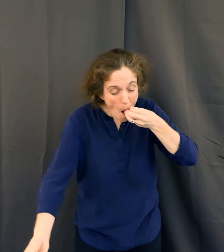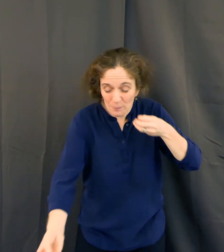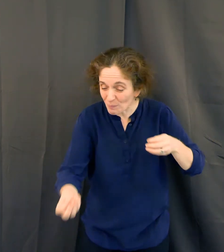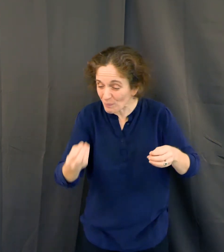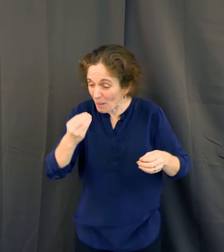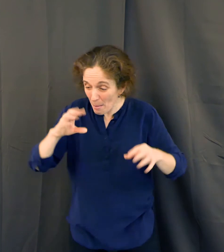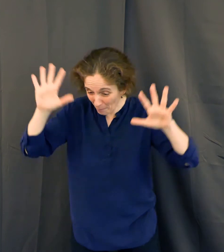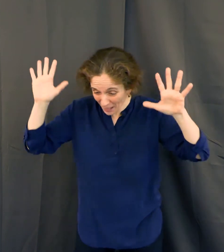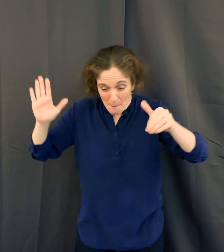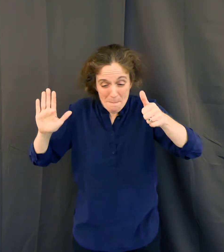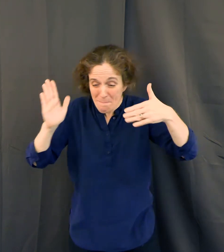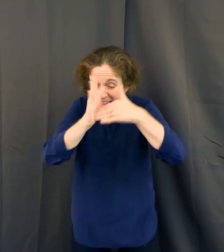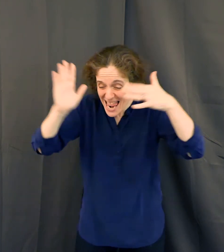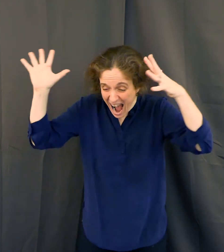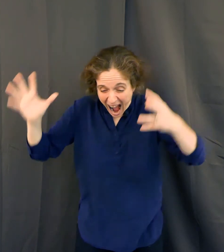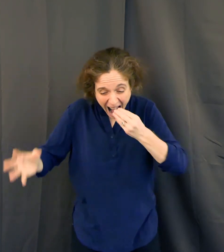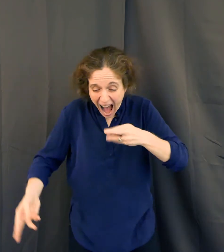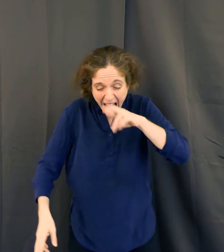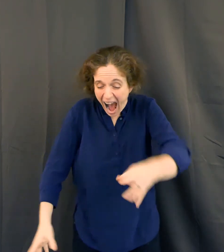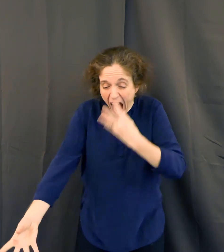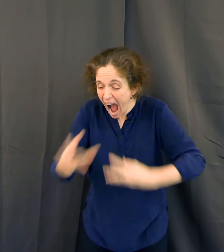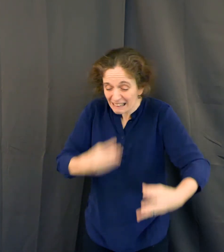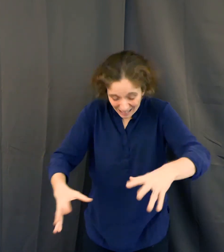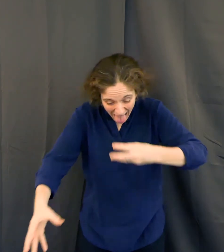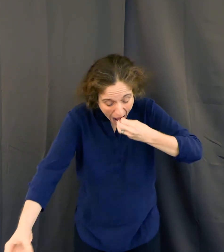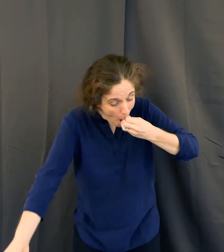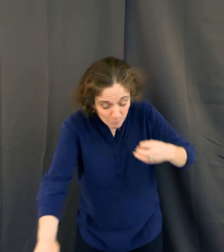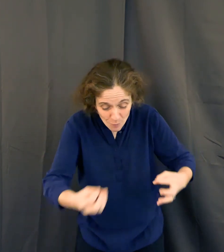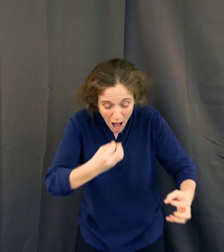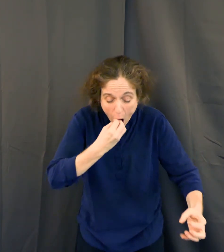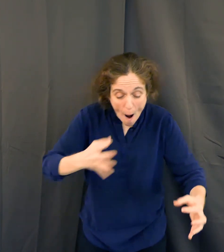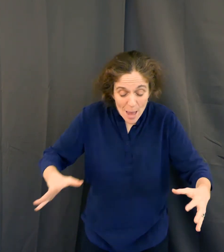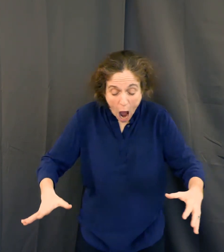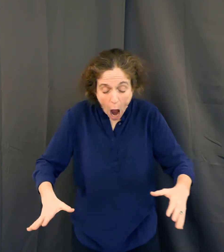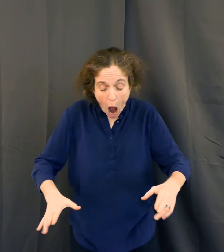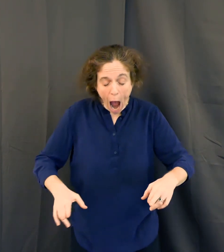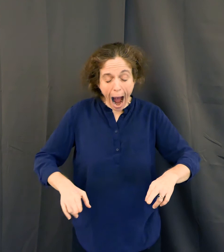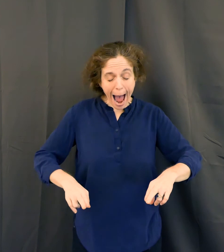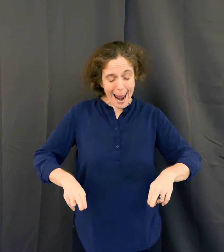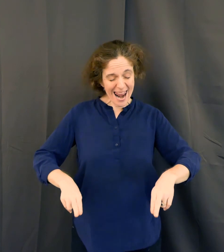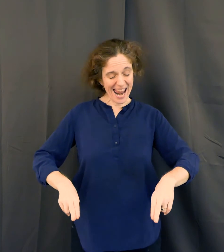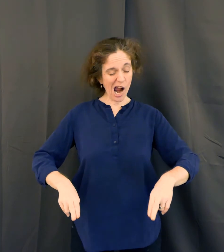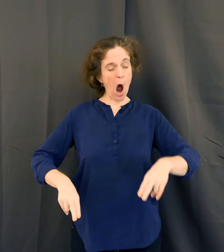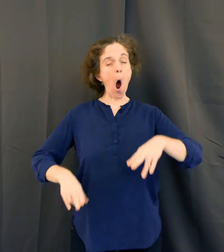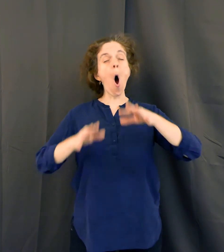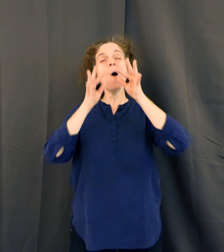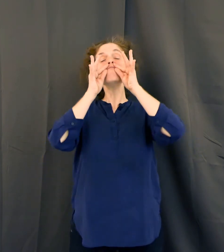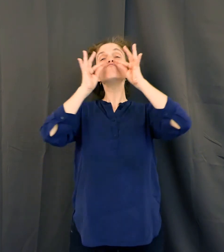manger. 100, 1000. Oh, des petits rats, c'est délicieux.